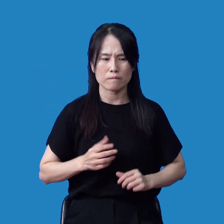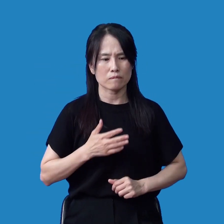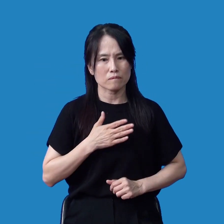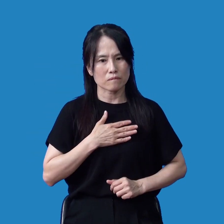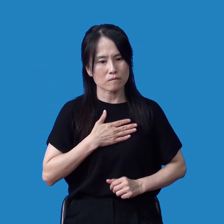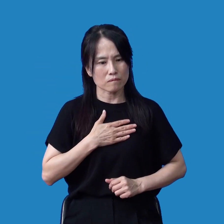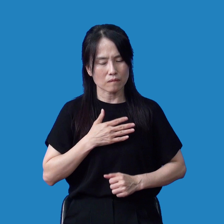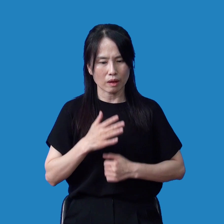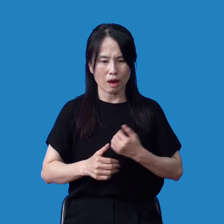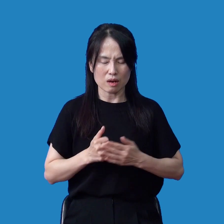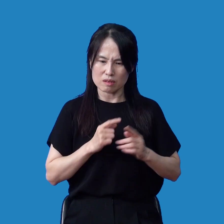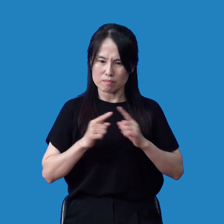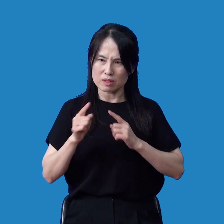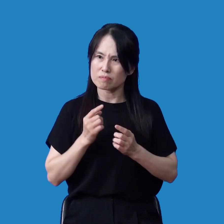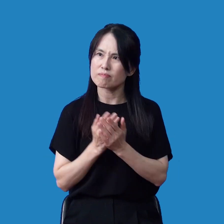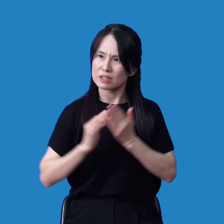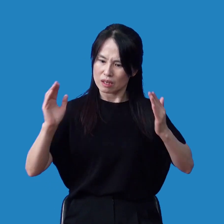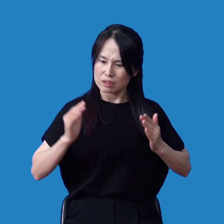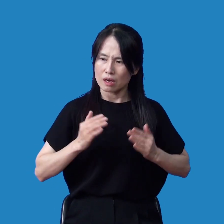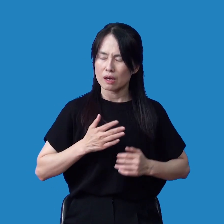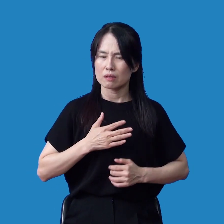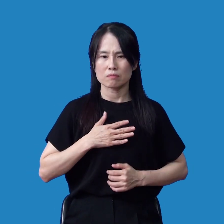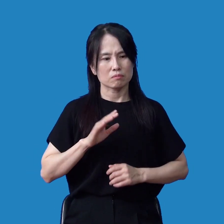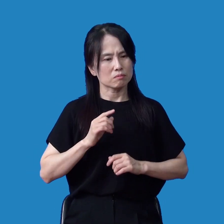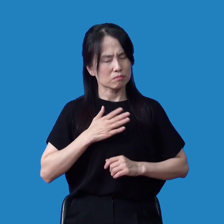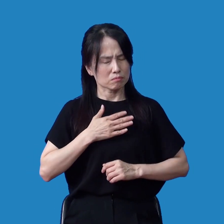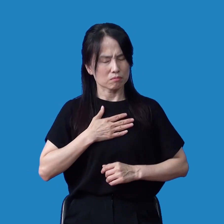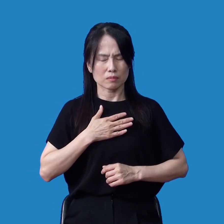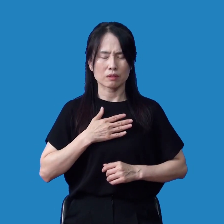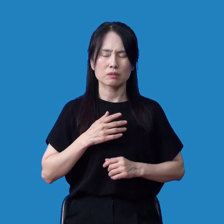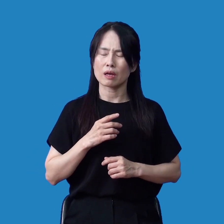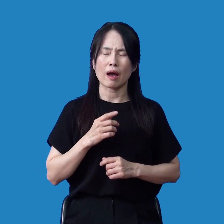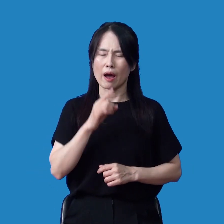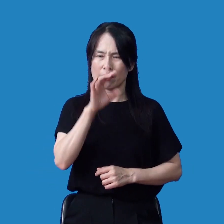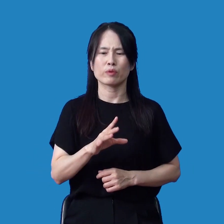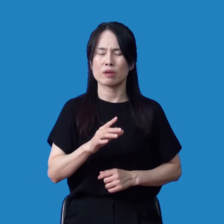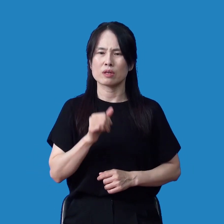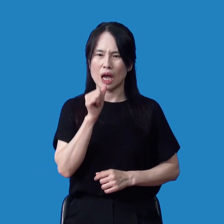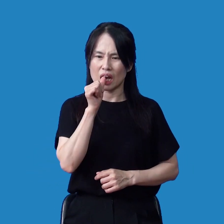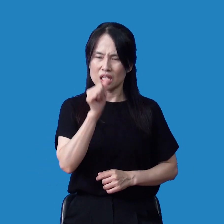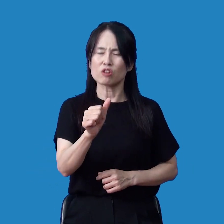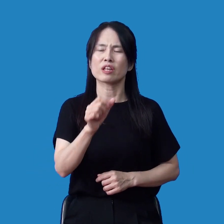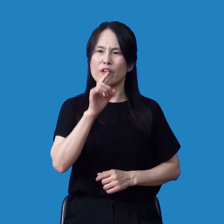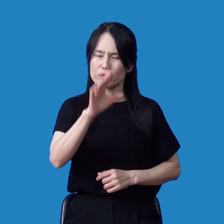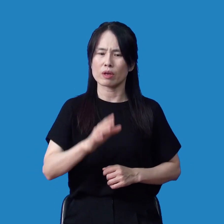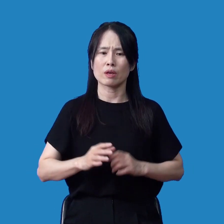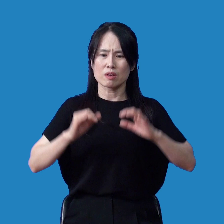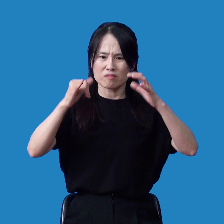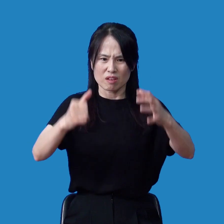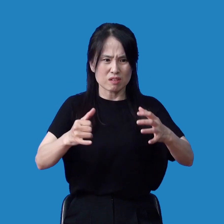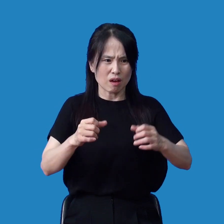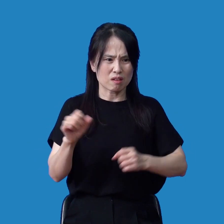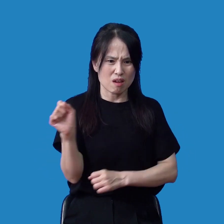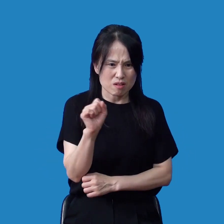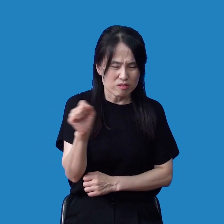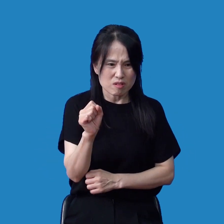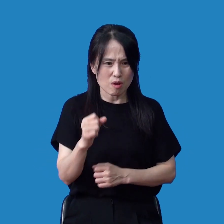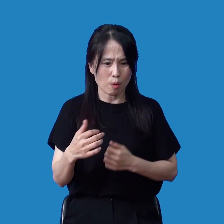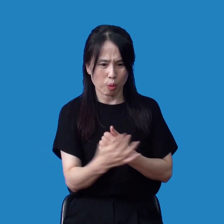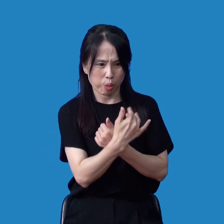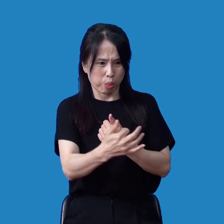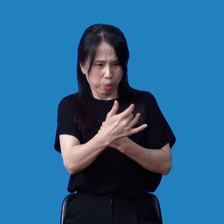양심 하나 지키지 못하면 그것이 무슨 예수 믿는 것입니까? 온 세상이 흔들려도 저는 혼자